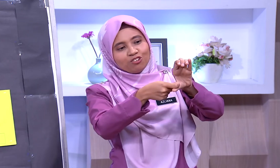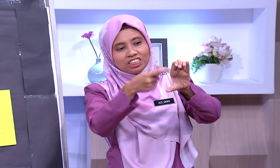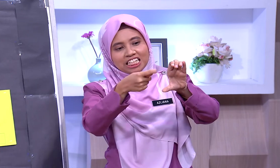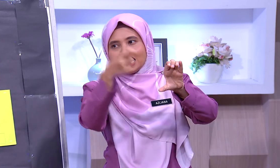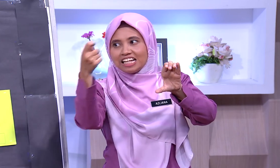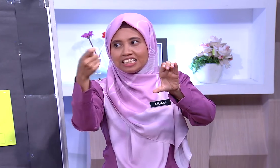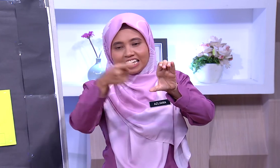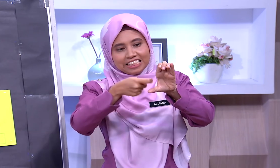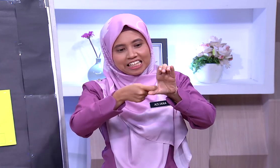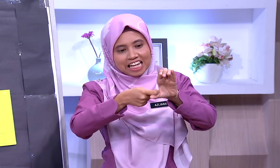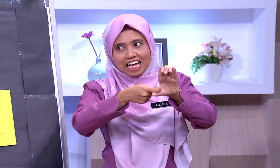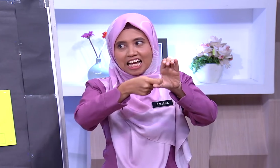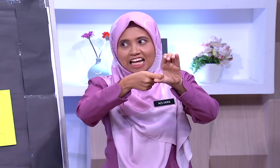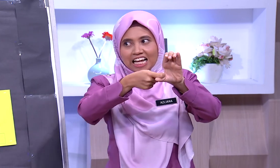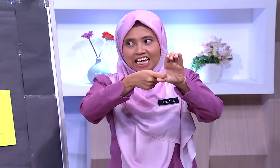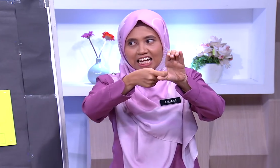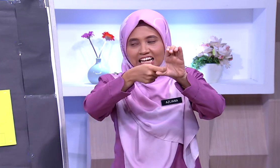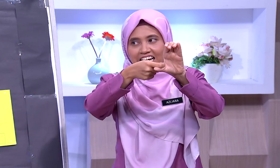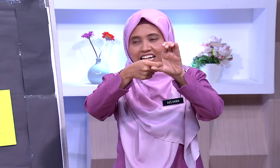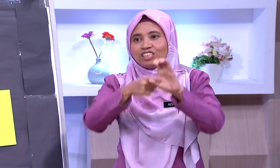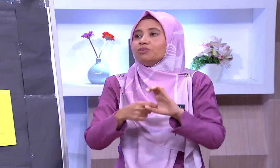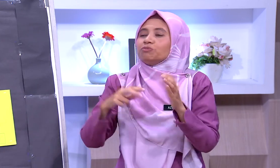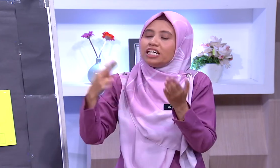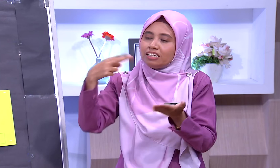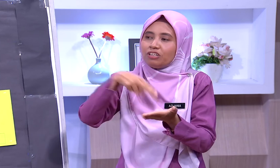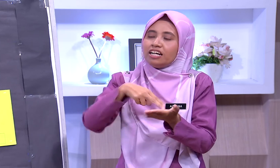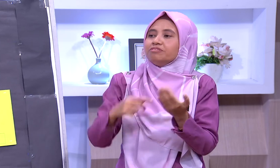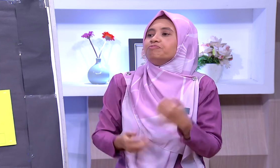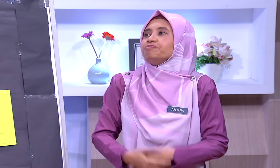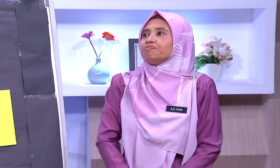autism jago nah tanah coba semula bilang